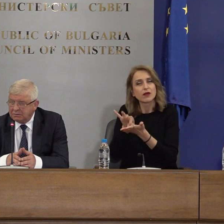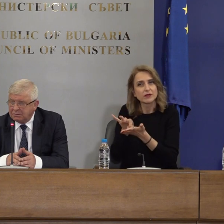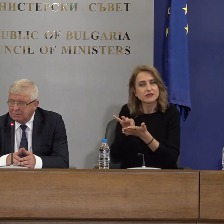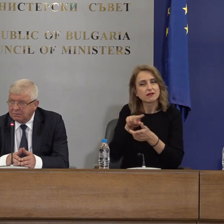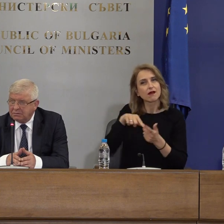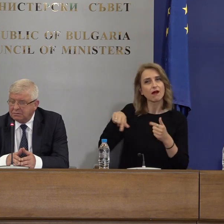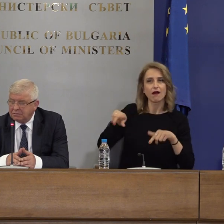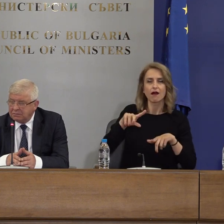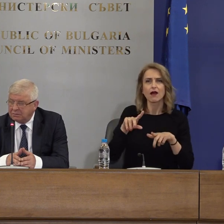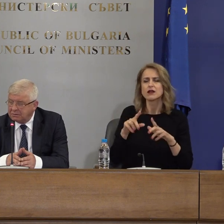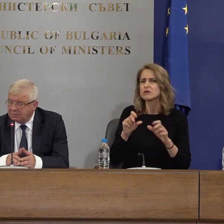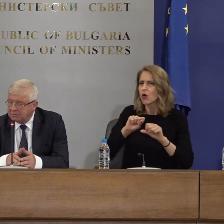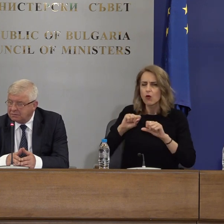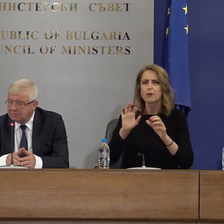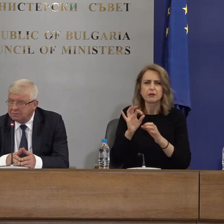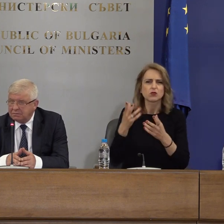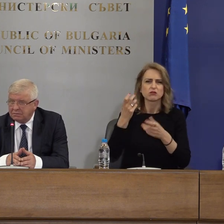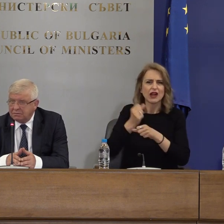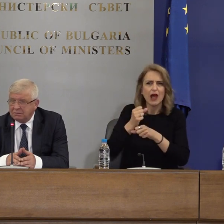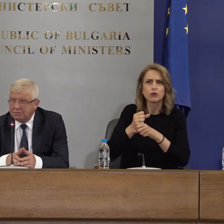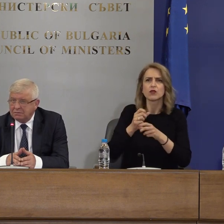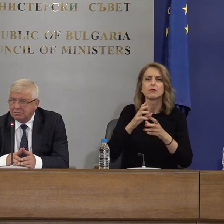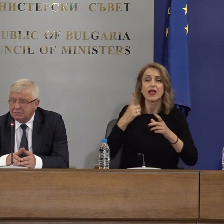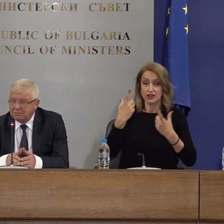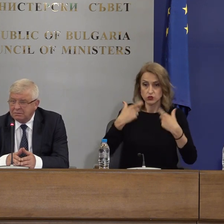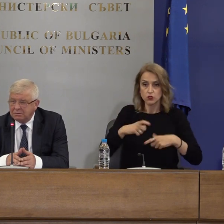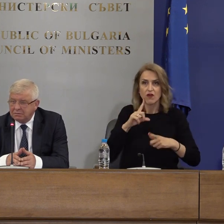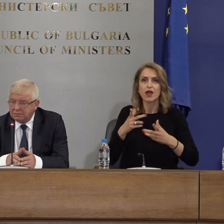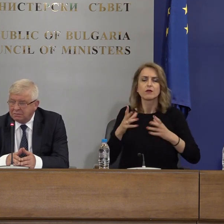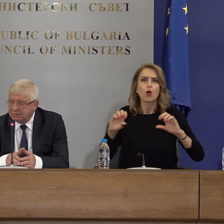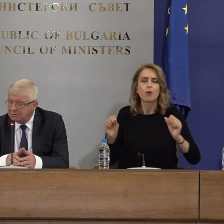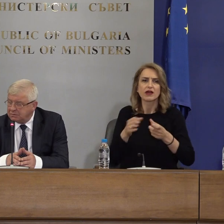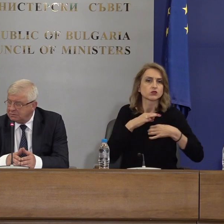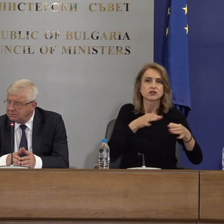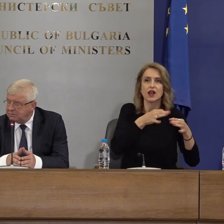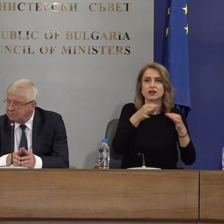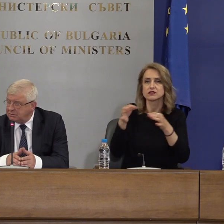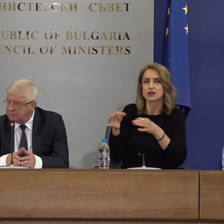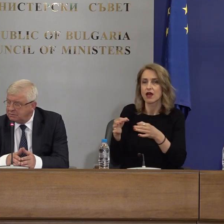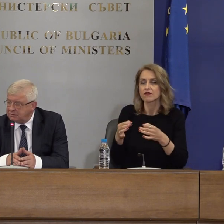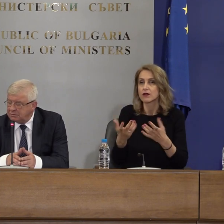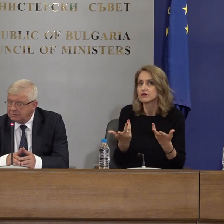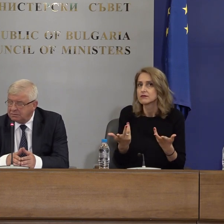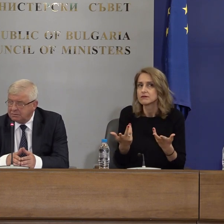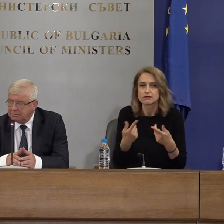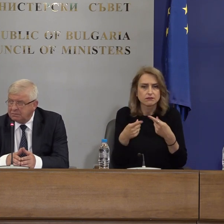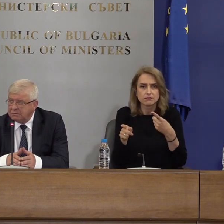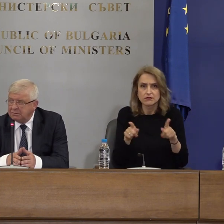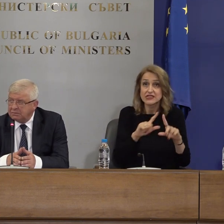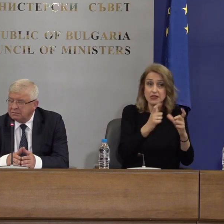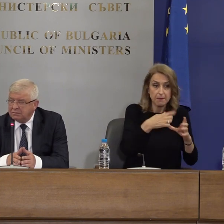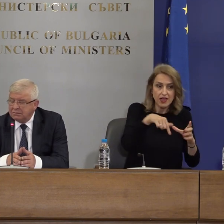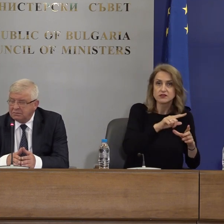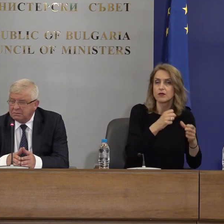ги нарекаха, за нула време един човек заразява 50-60 и повече души. На какво се дължи това не знам, но то се оформя като тенденция